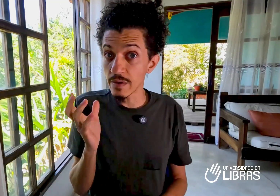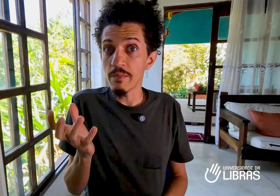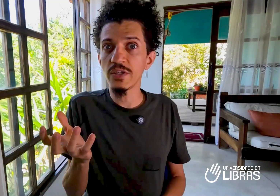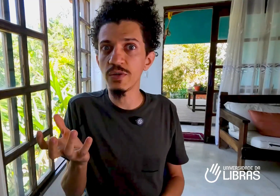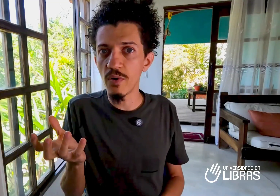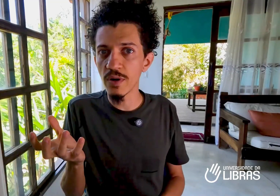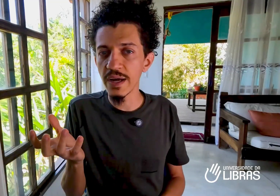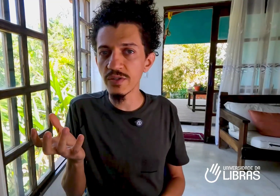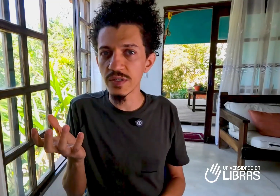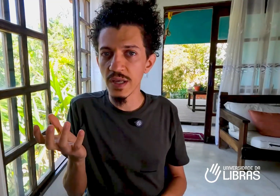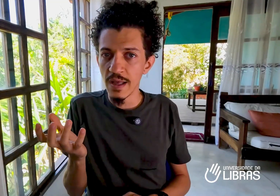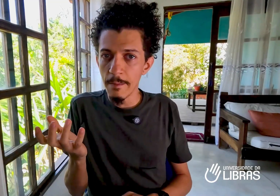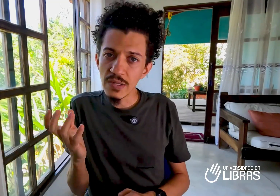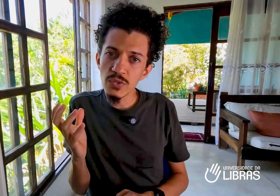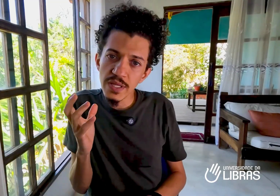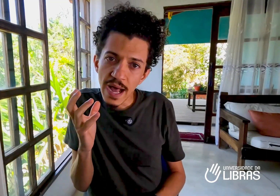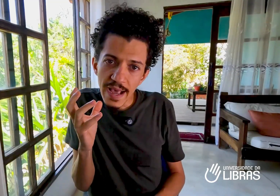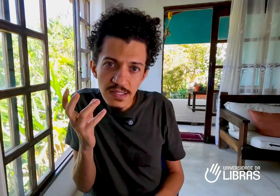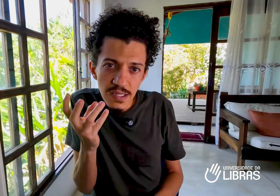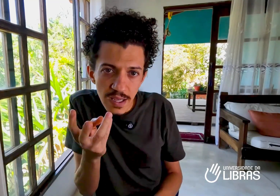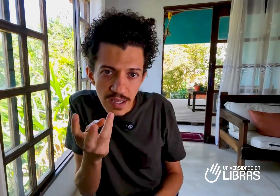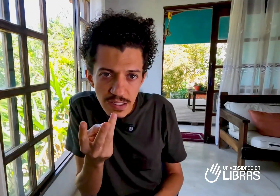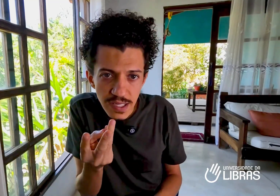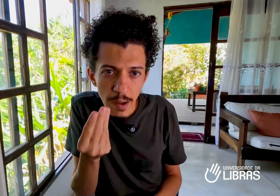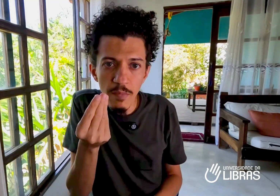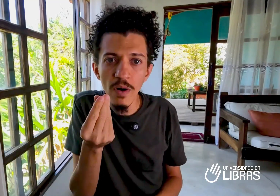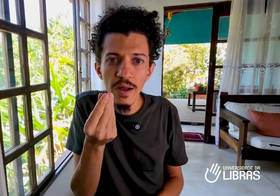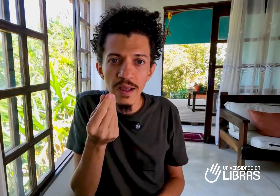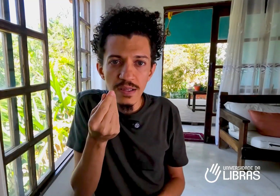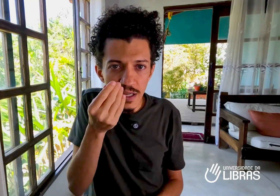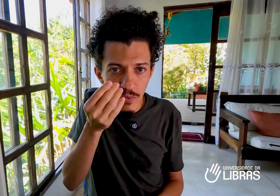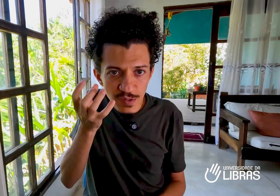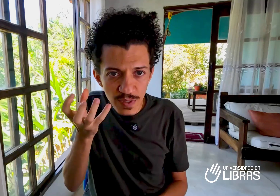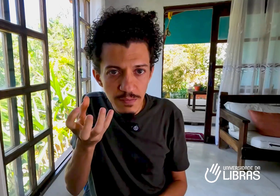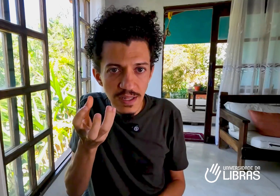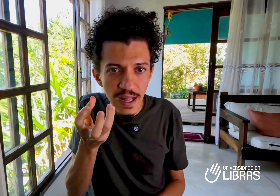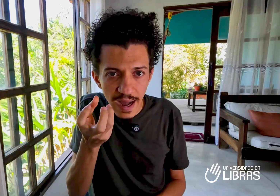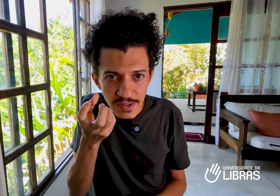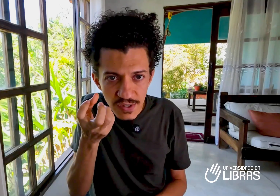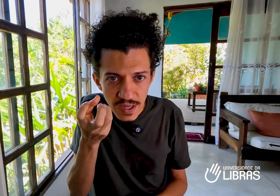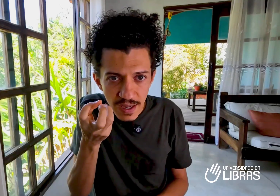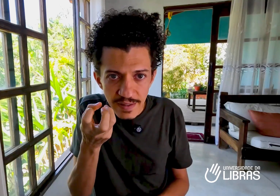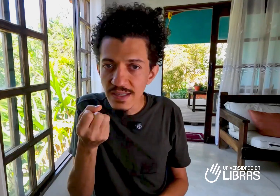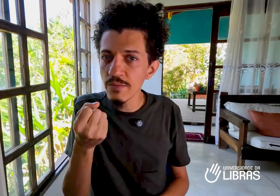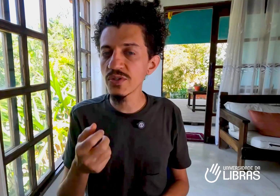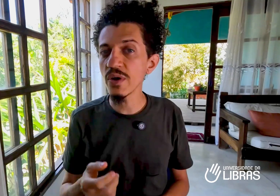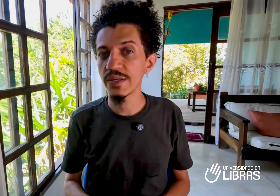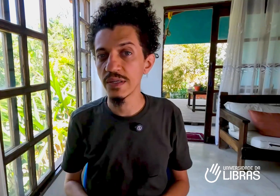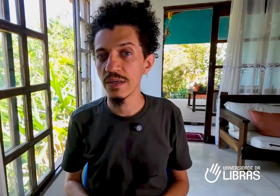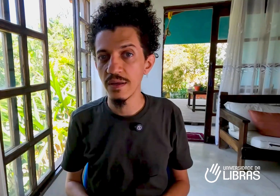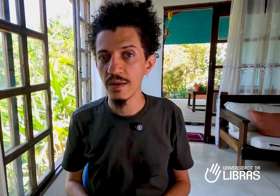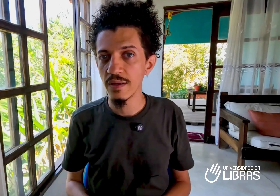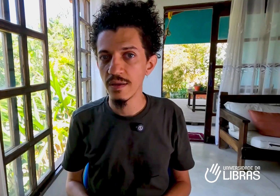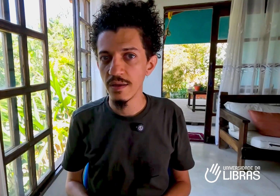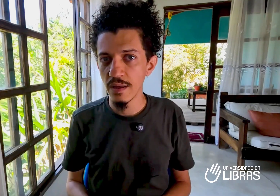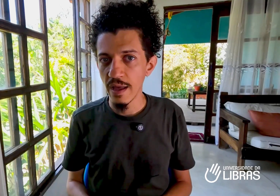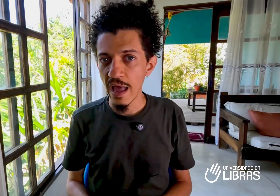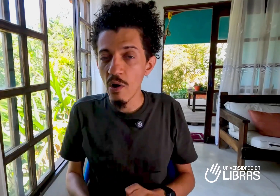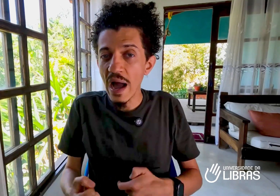extremamente importantes, mas o que dá esse sabor são as possibilidades das emoções. É aquilo